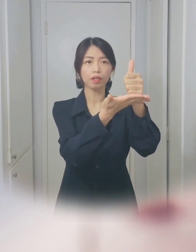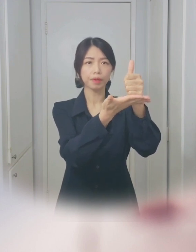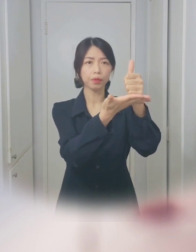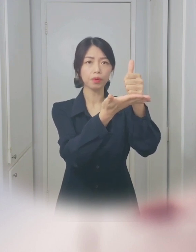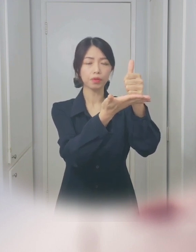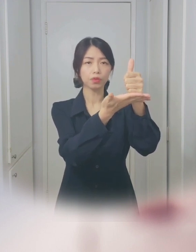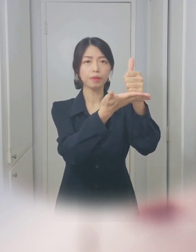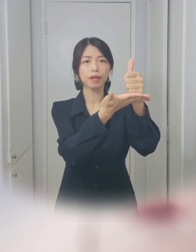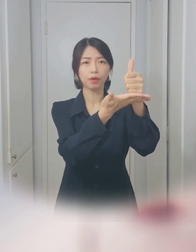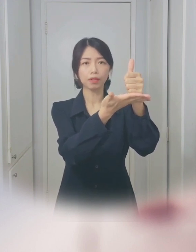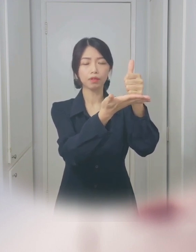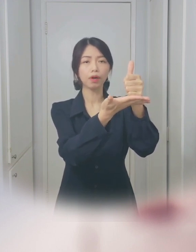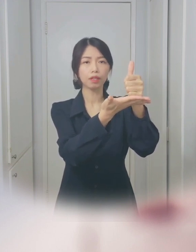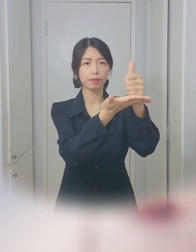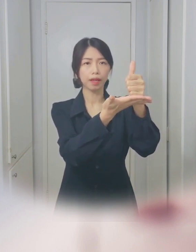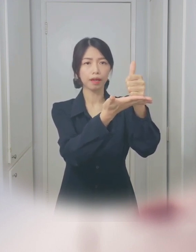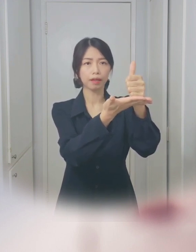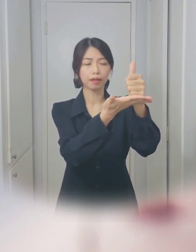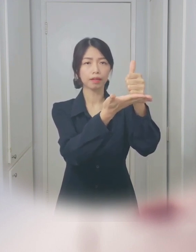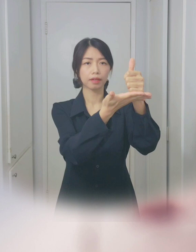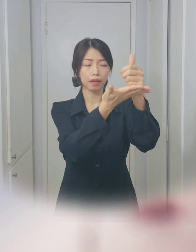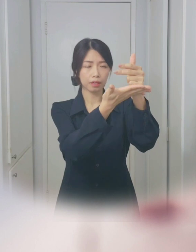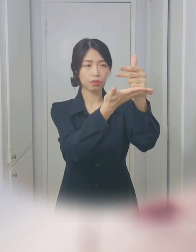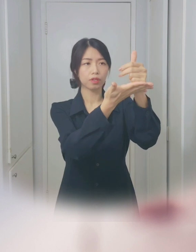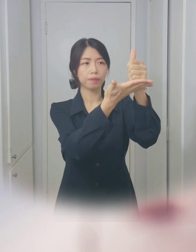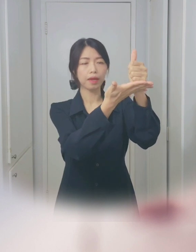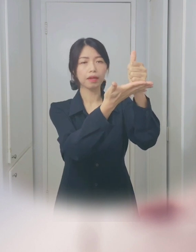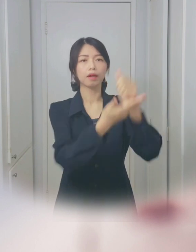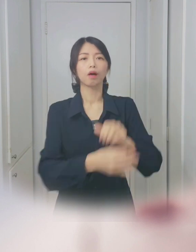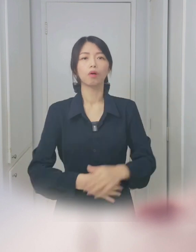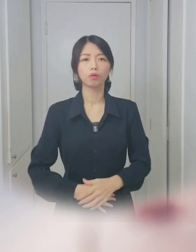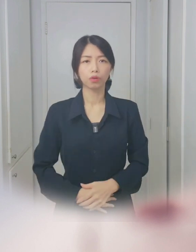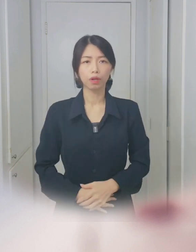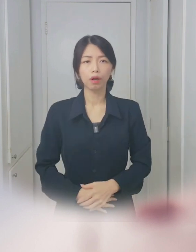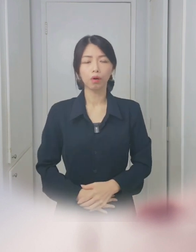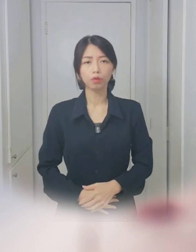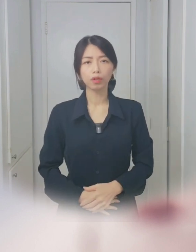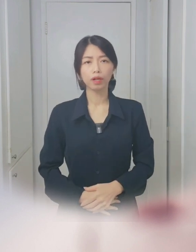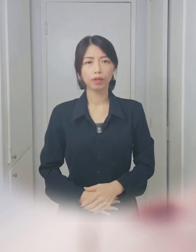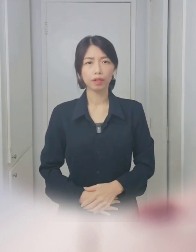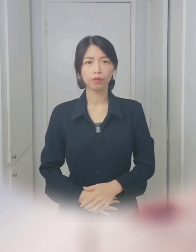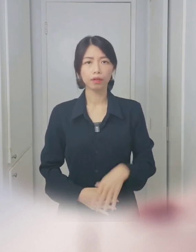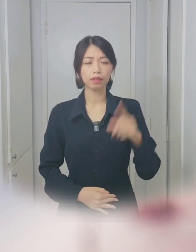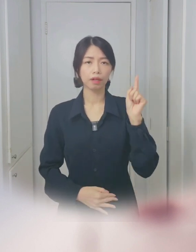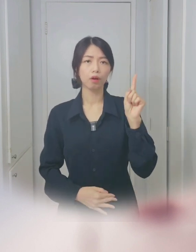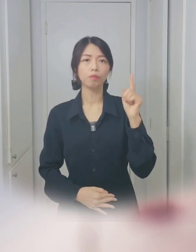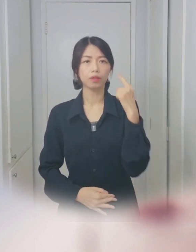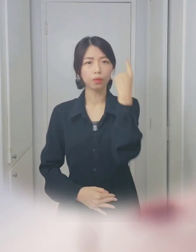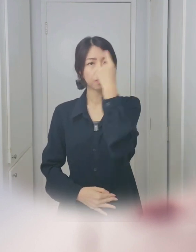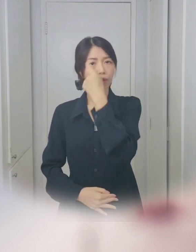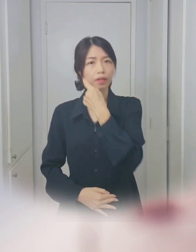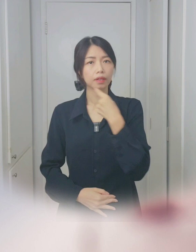존경의 의미로 주님이라고 하는 제 수어가 됩니다. 주님의 얼굴 얼굴이라고 하는 제 수어는